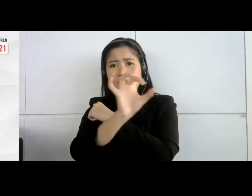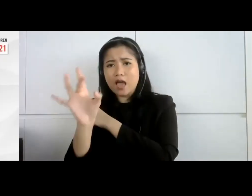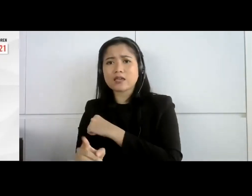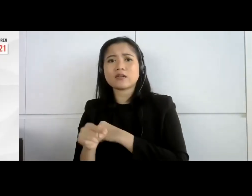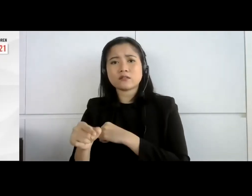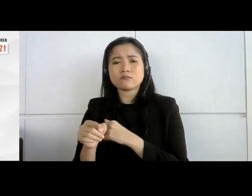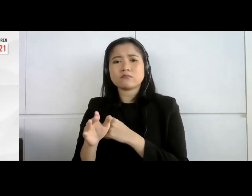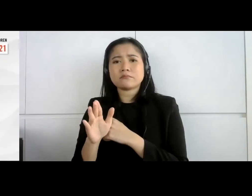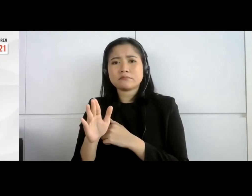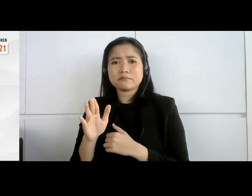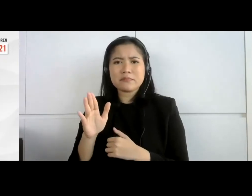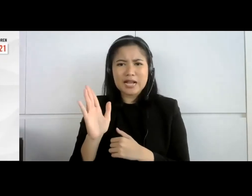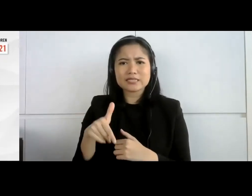sedang